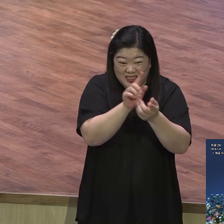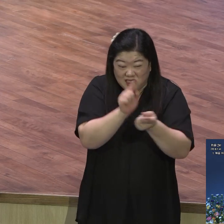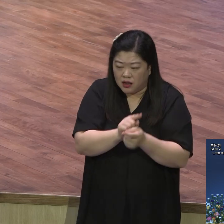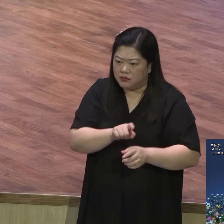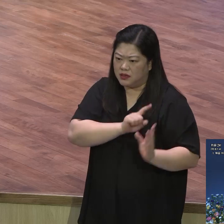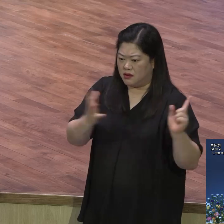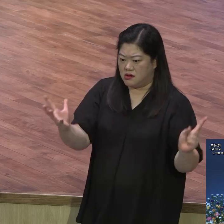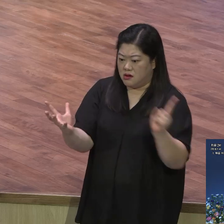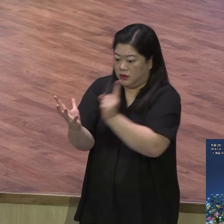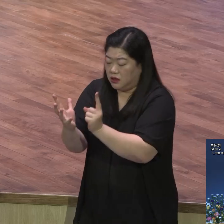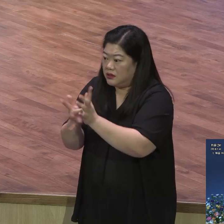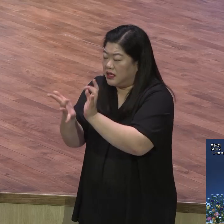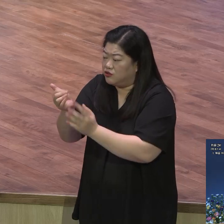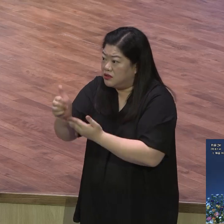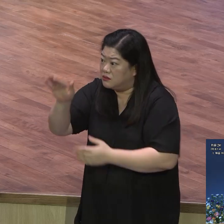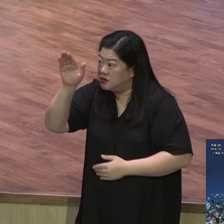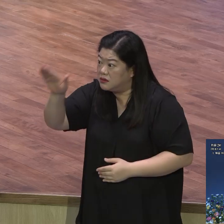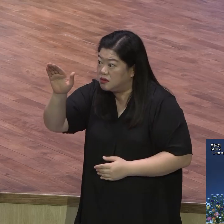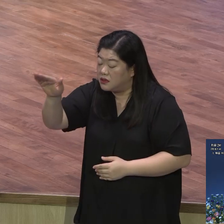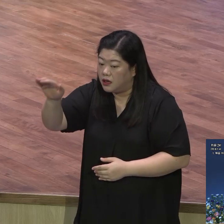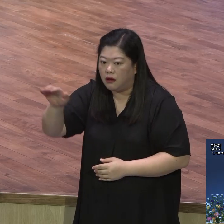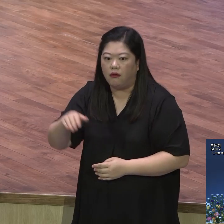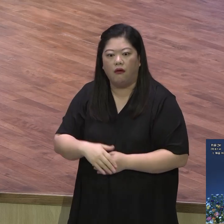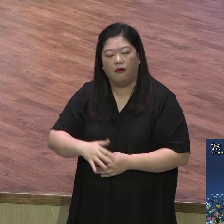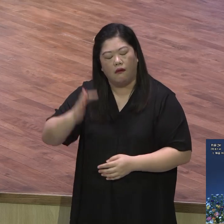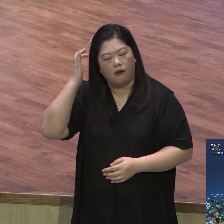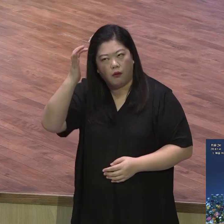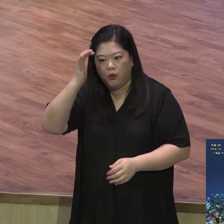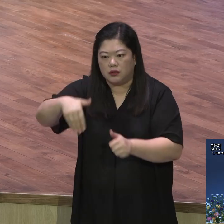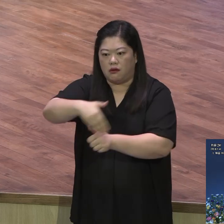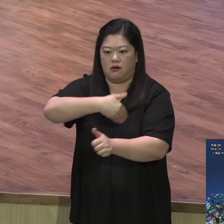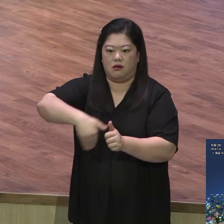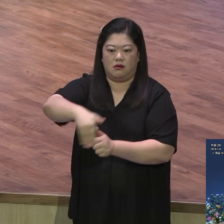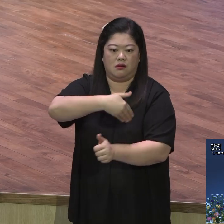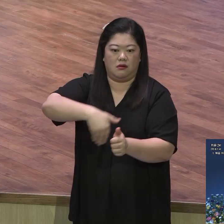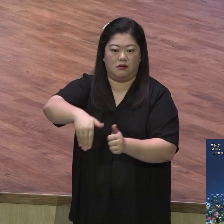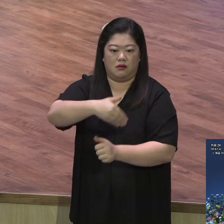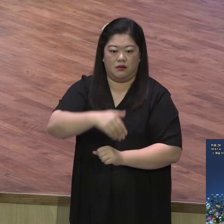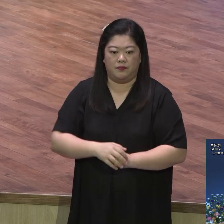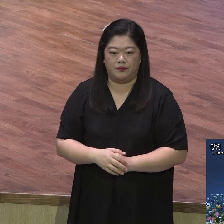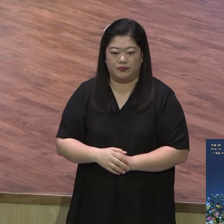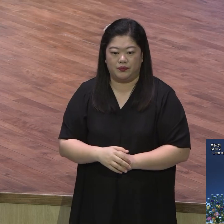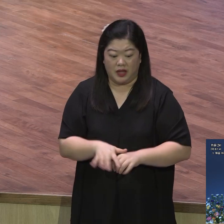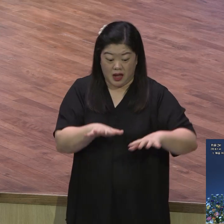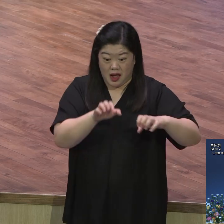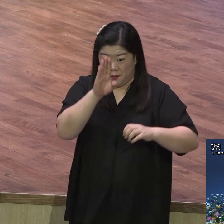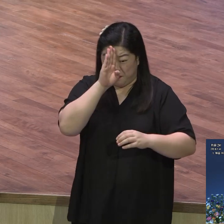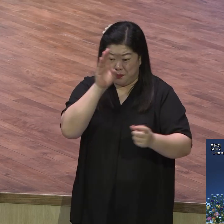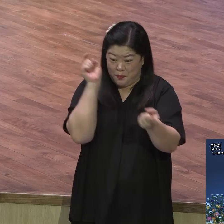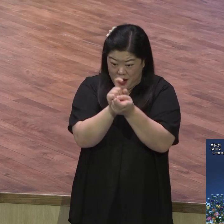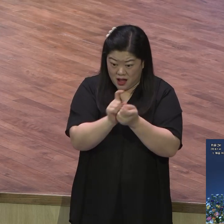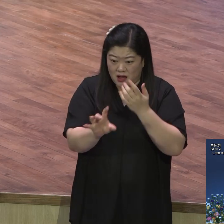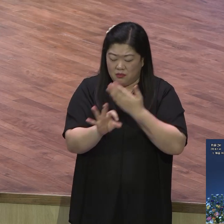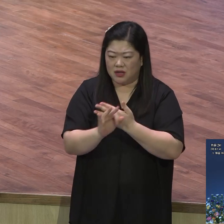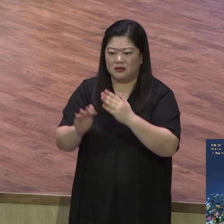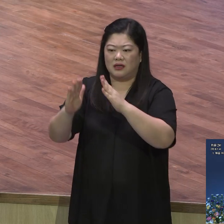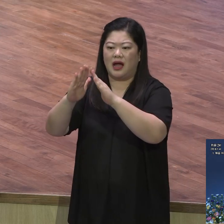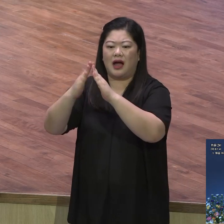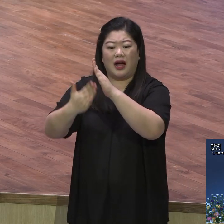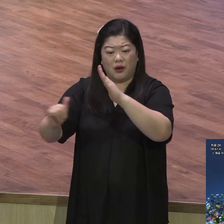그때는 다 격리되어 있었어요. 집을 나와서 가족을 떠나서 이제는 지시하는